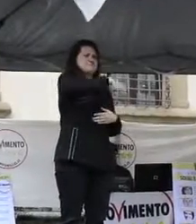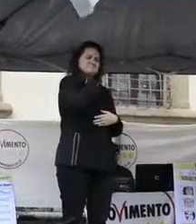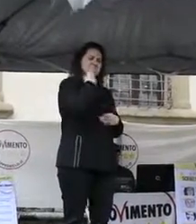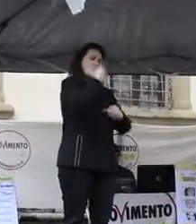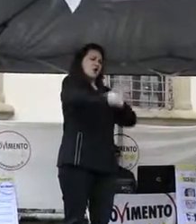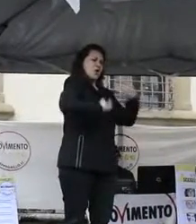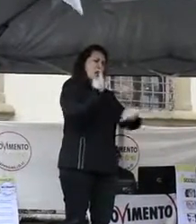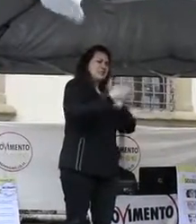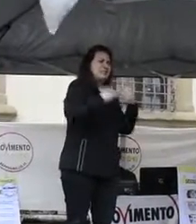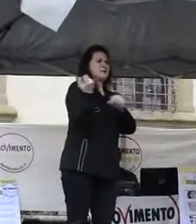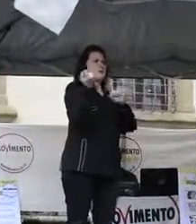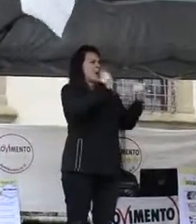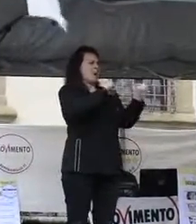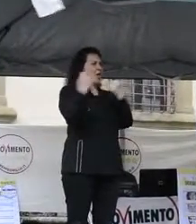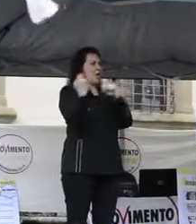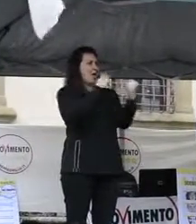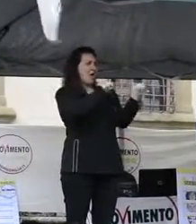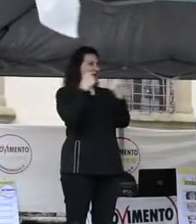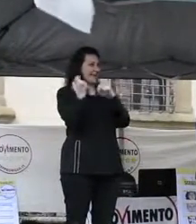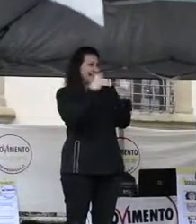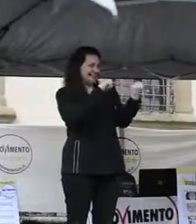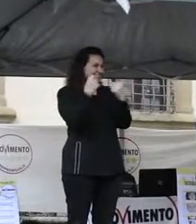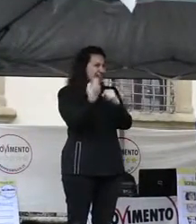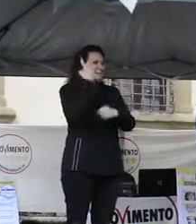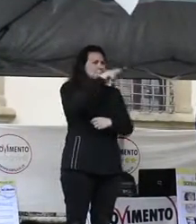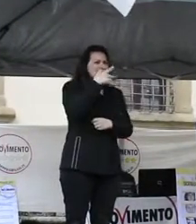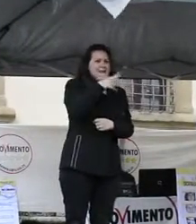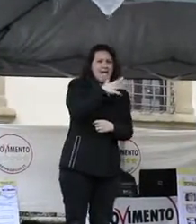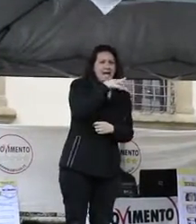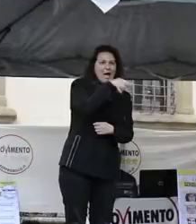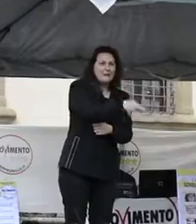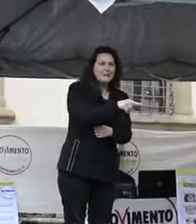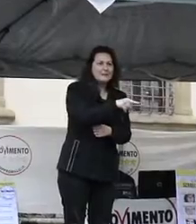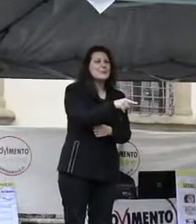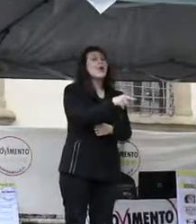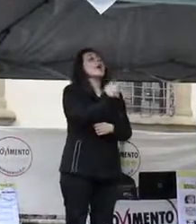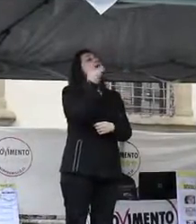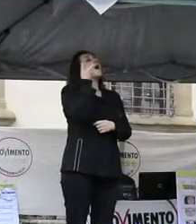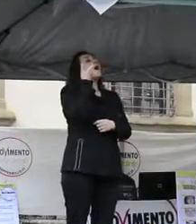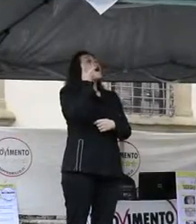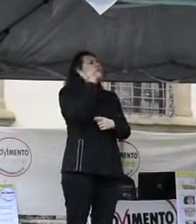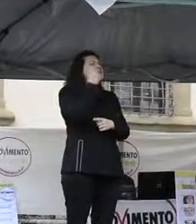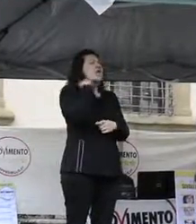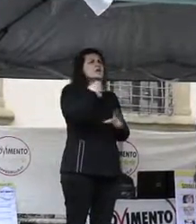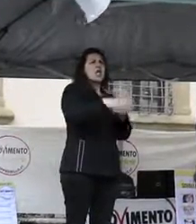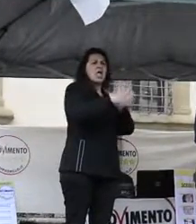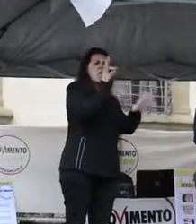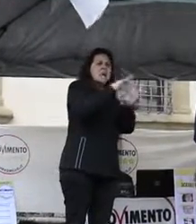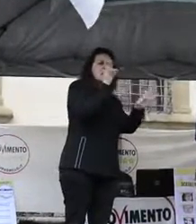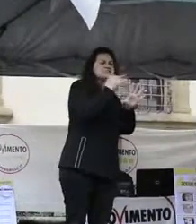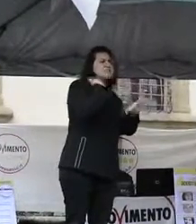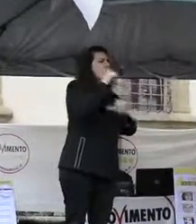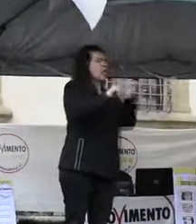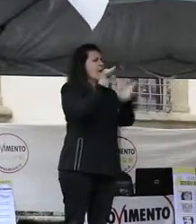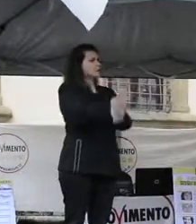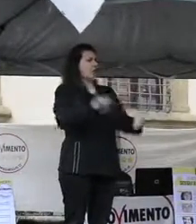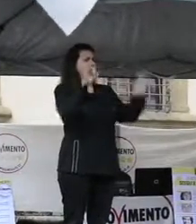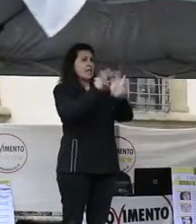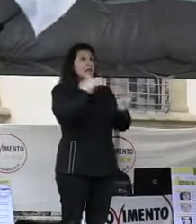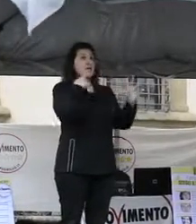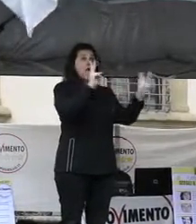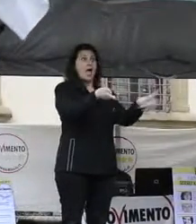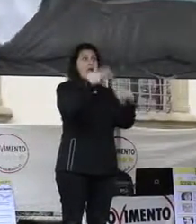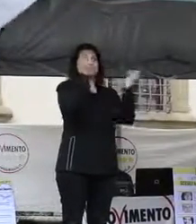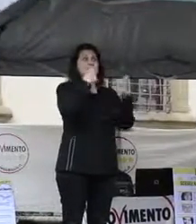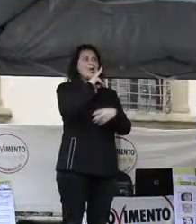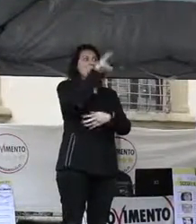continueremo comunque la battaglia sull'acqua, anche se dopo le elezioni per noi non cambia niente. Approfitto per dire